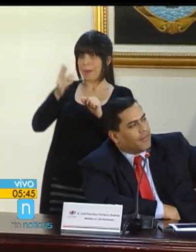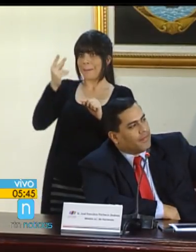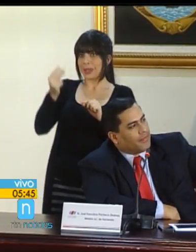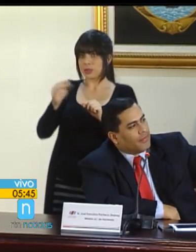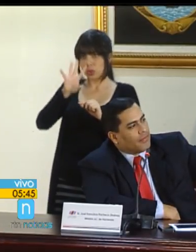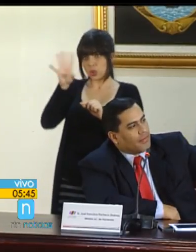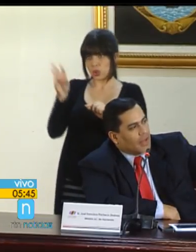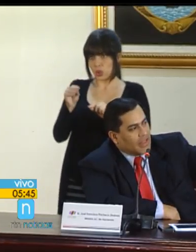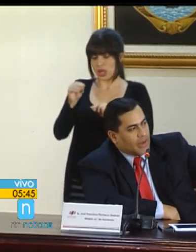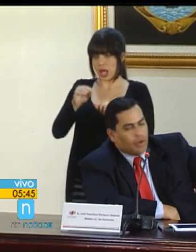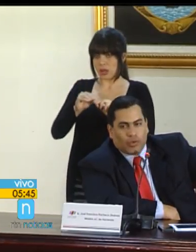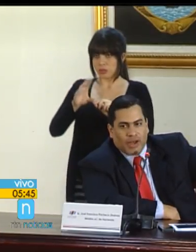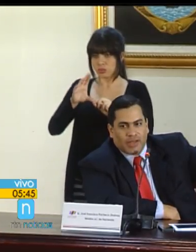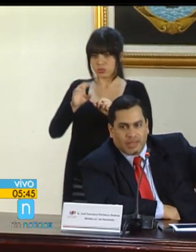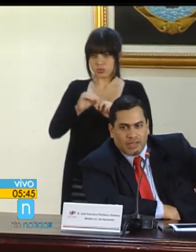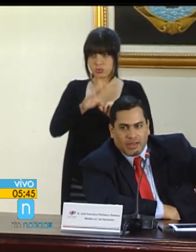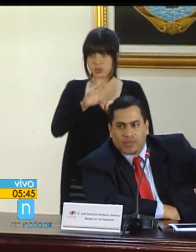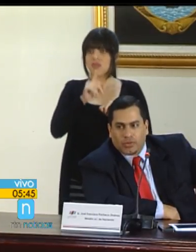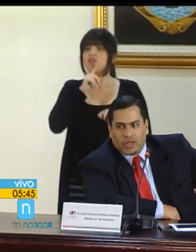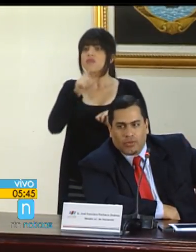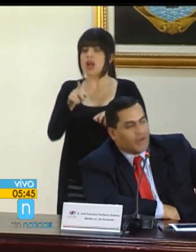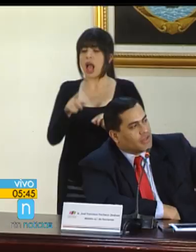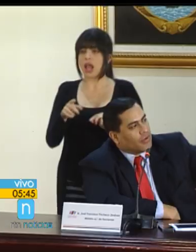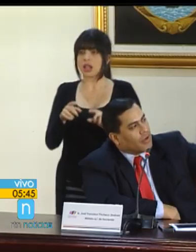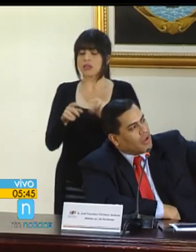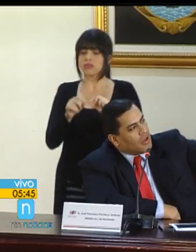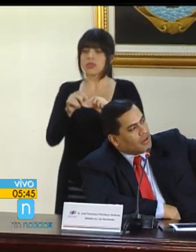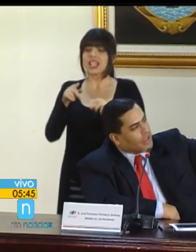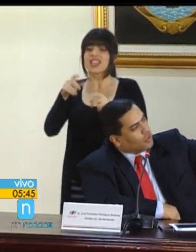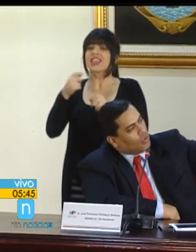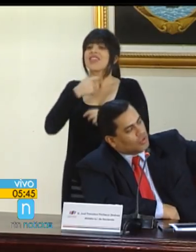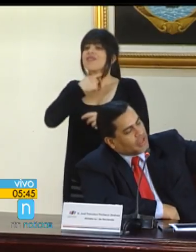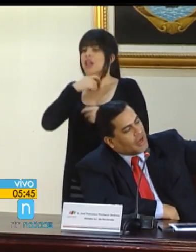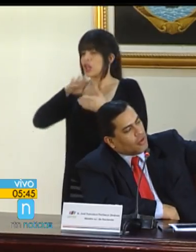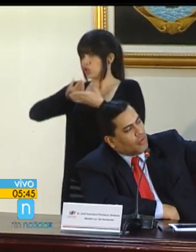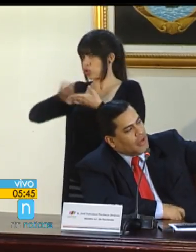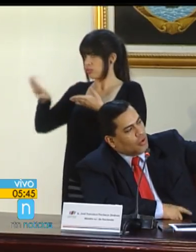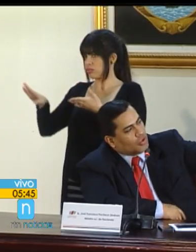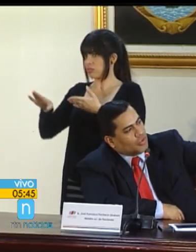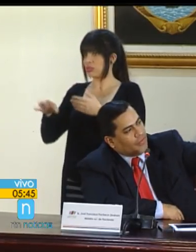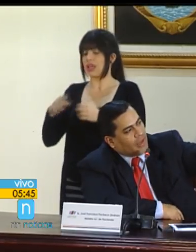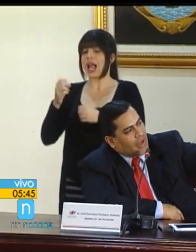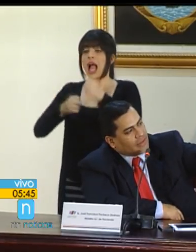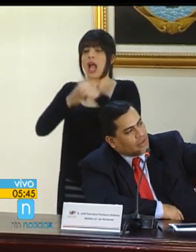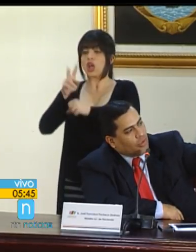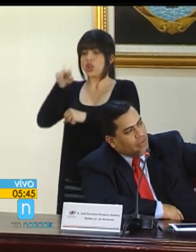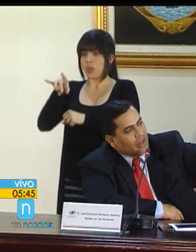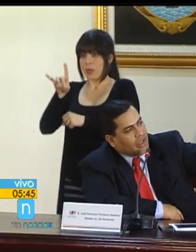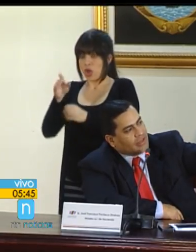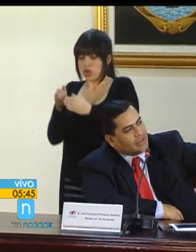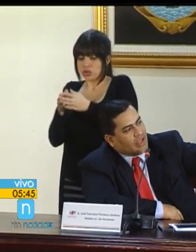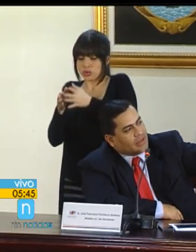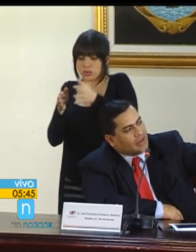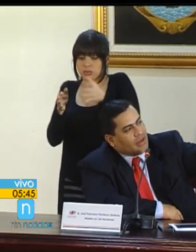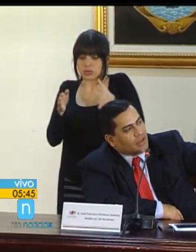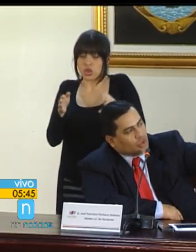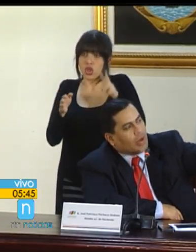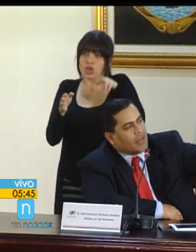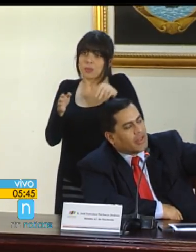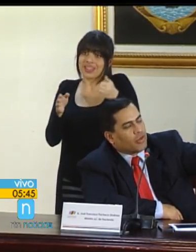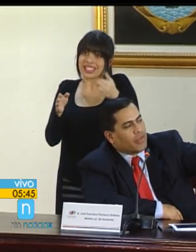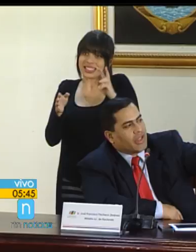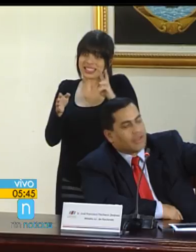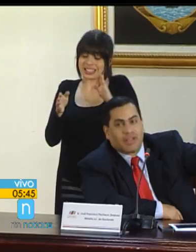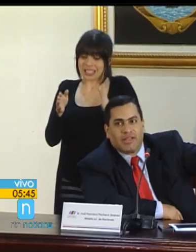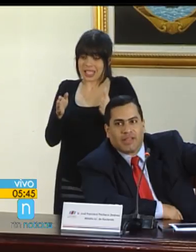total, en términos reales, es decir, descontando inflación. De todo, desde el año 2008 hasta el 2016,